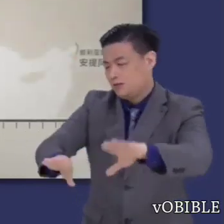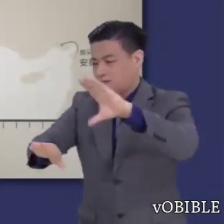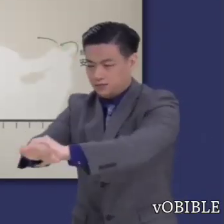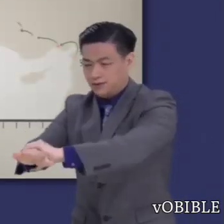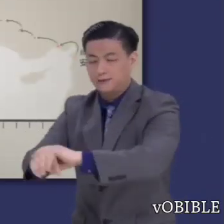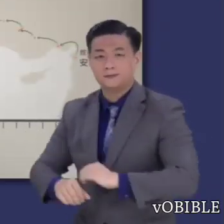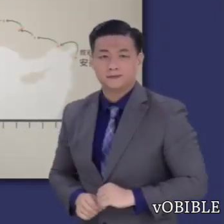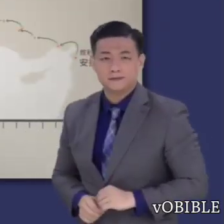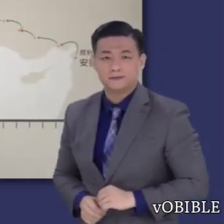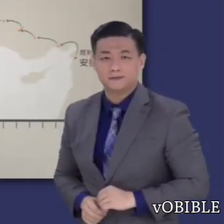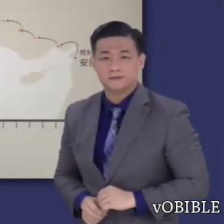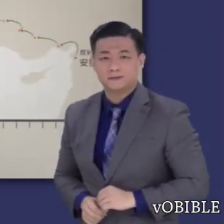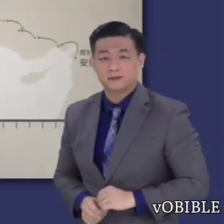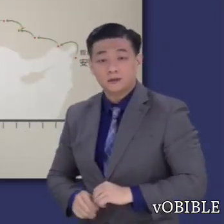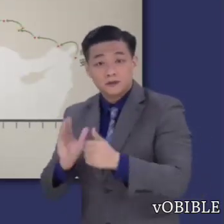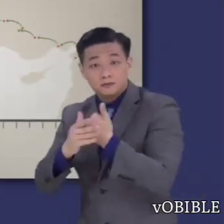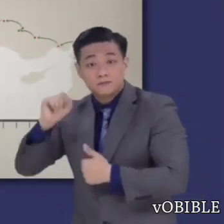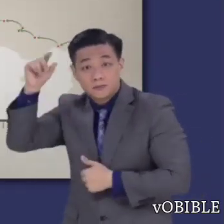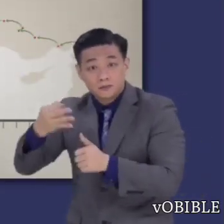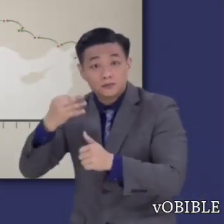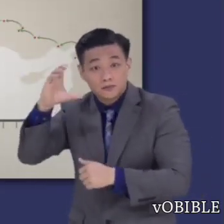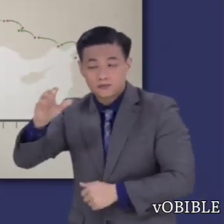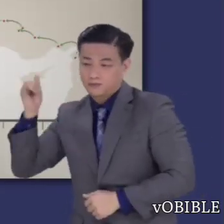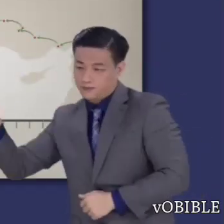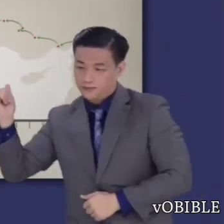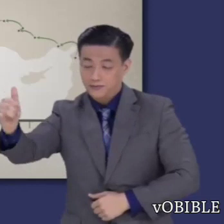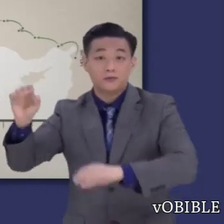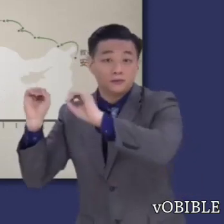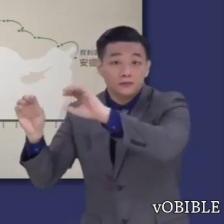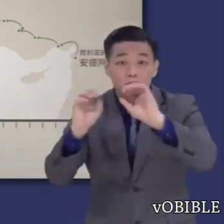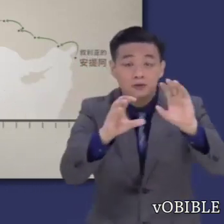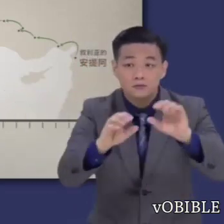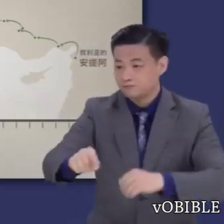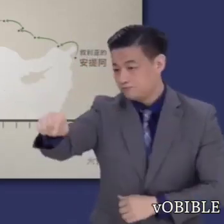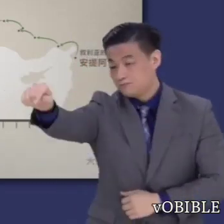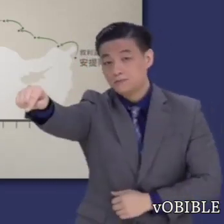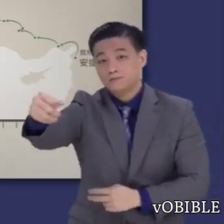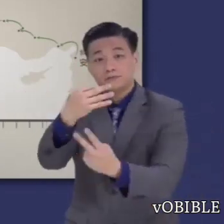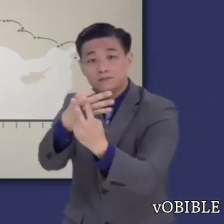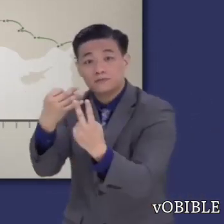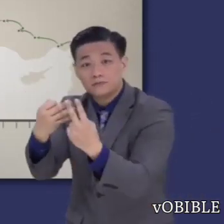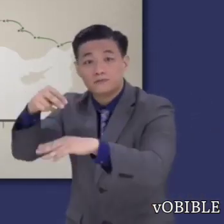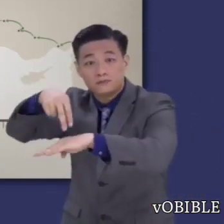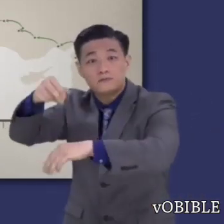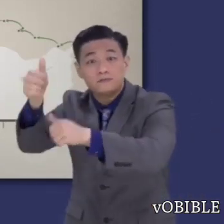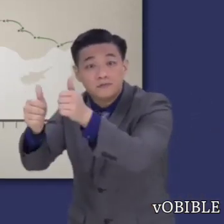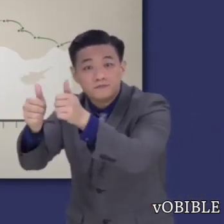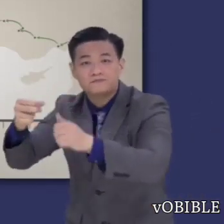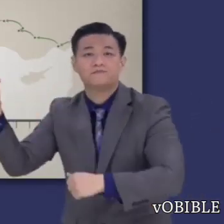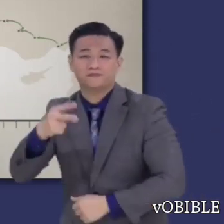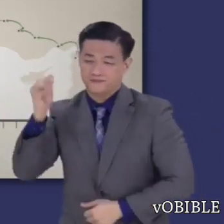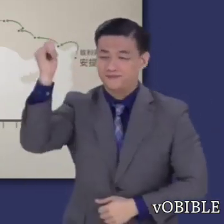保罗在第三次传道旅程期间回到腓立比，他写给腓立比会众的信充